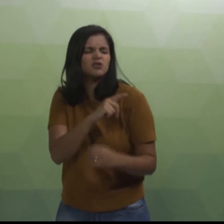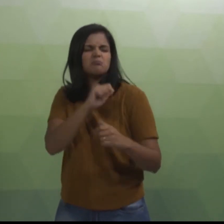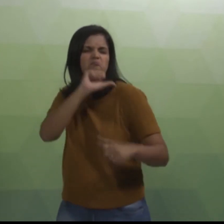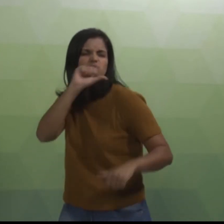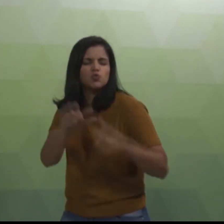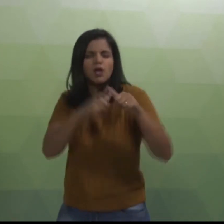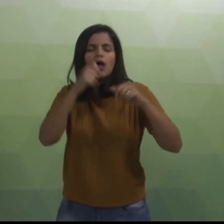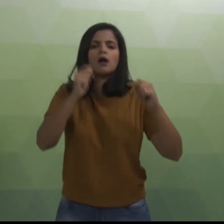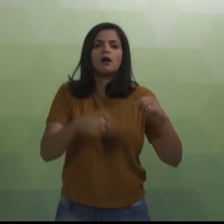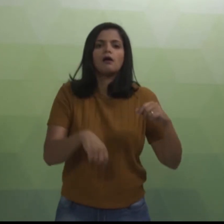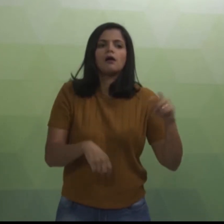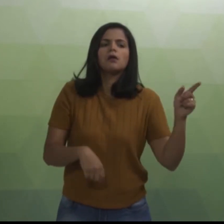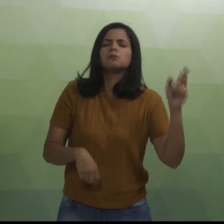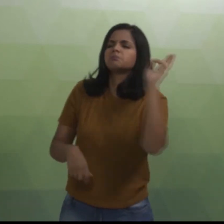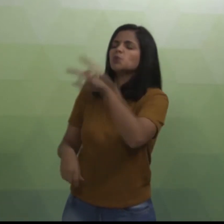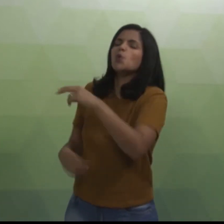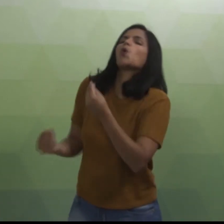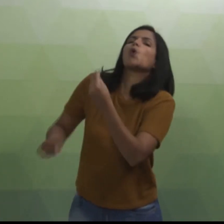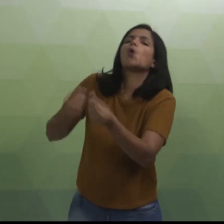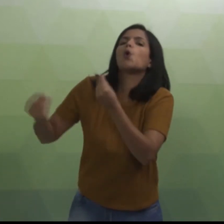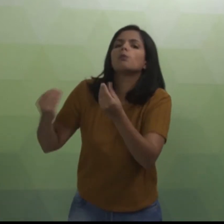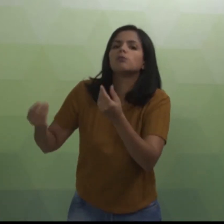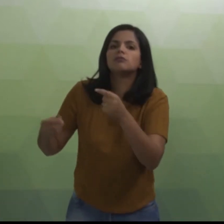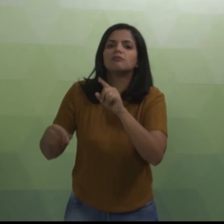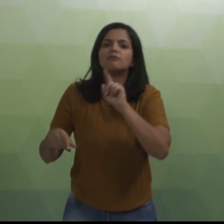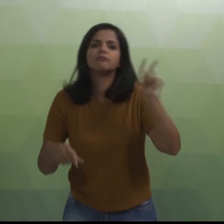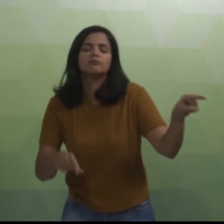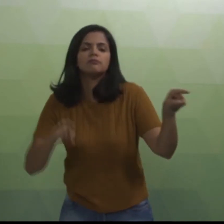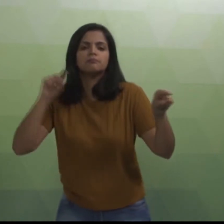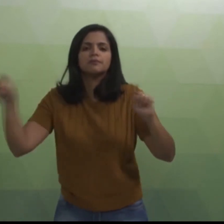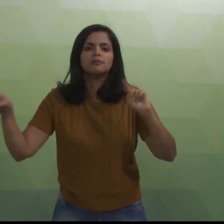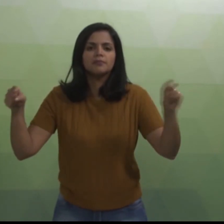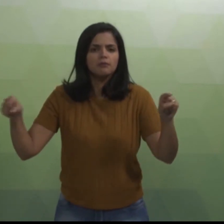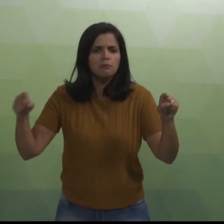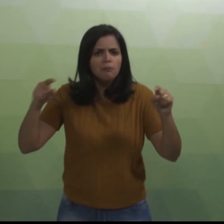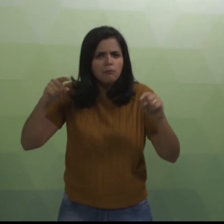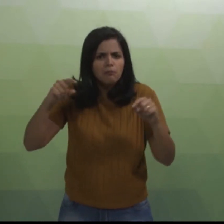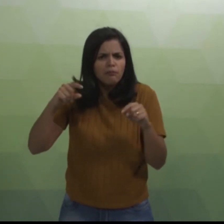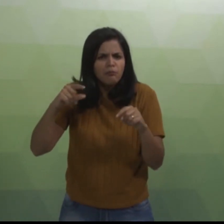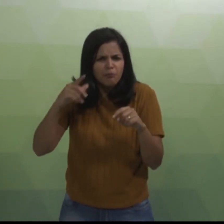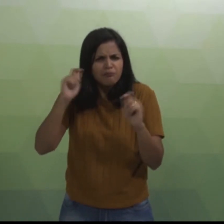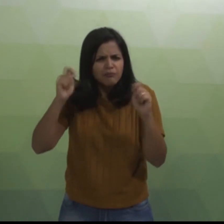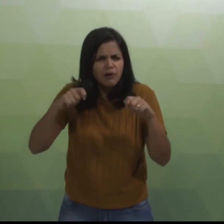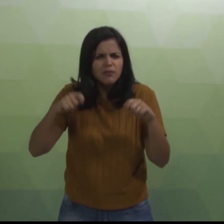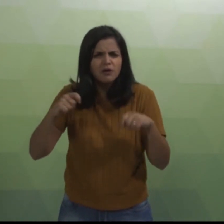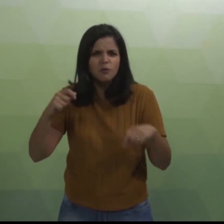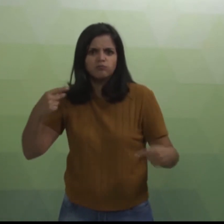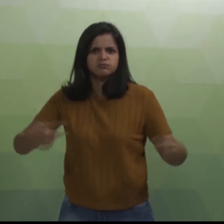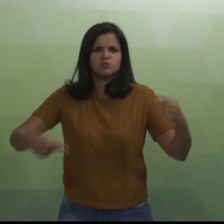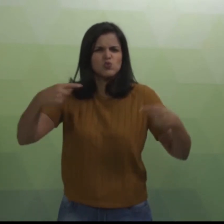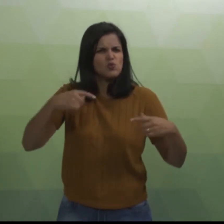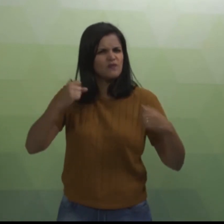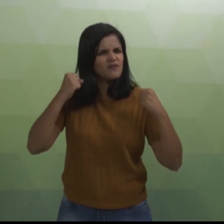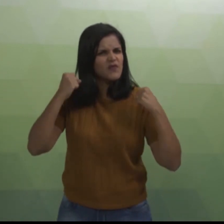televisão. Então, eu coloco essas marcações aqui. Um respondeu para o outro, um falou para o outro.